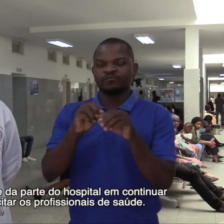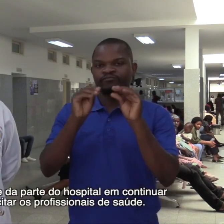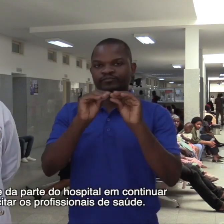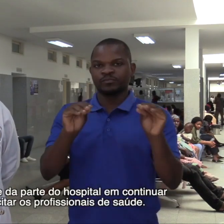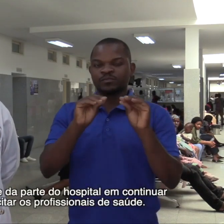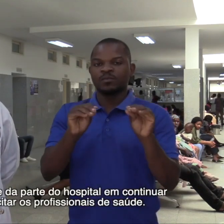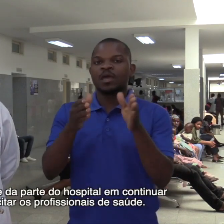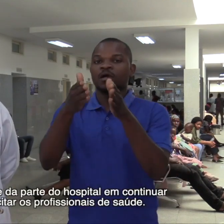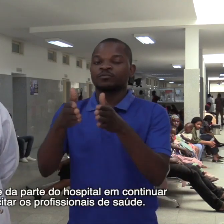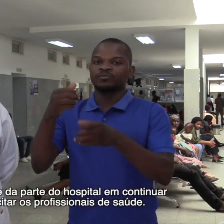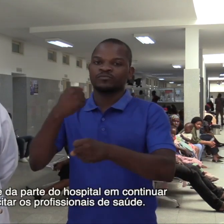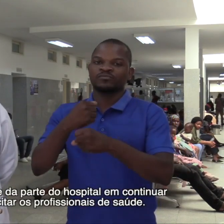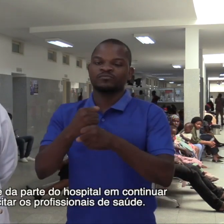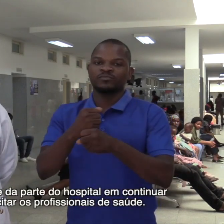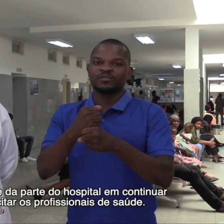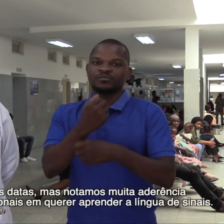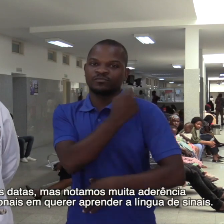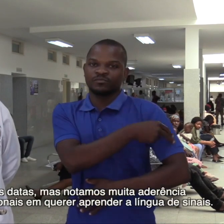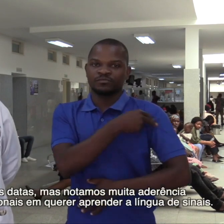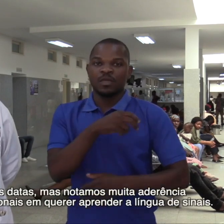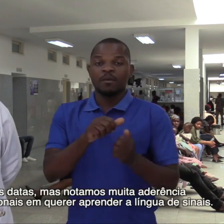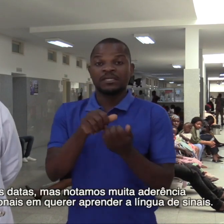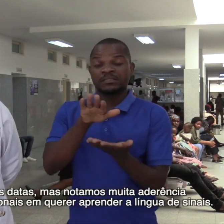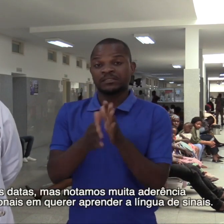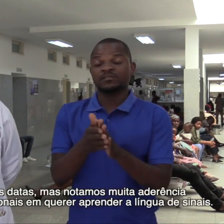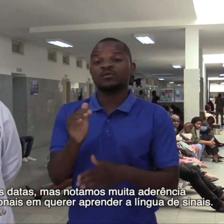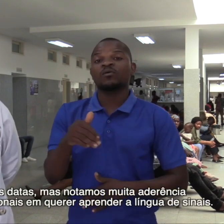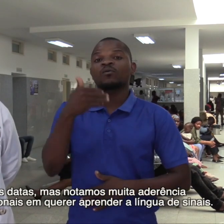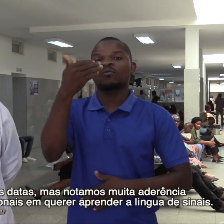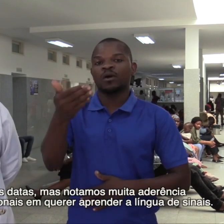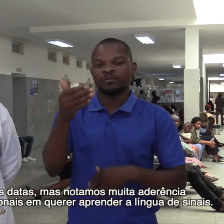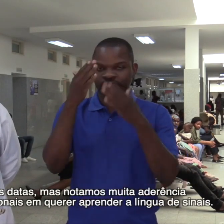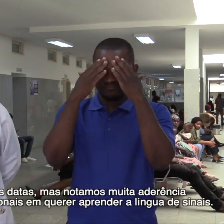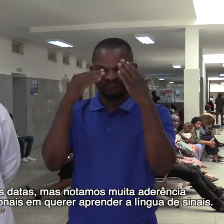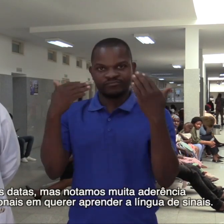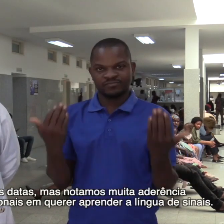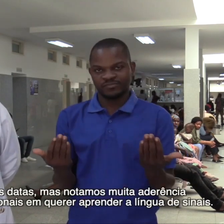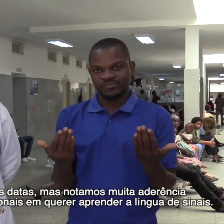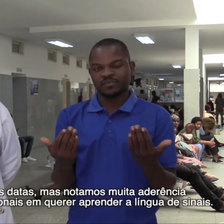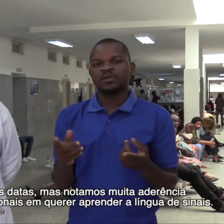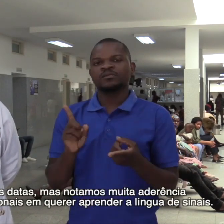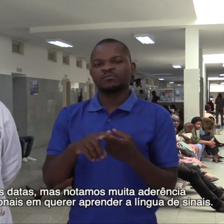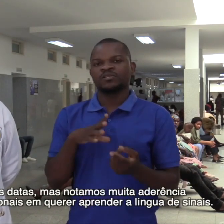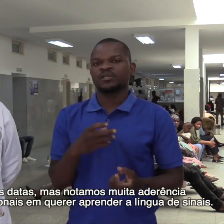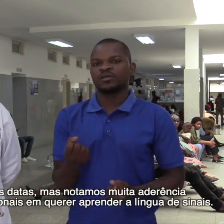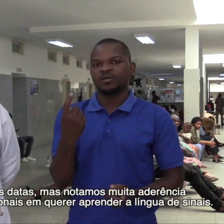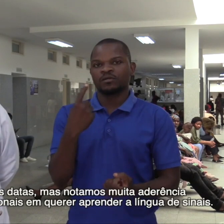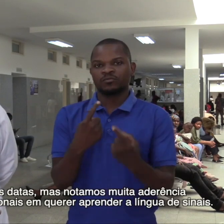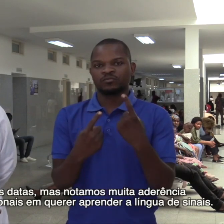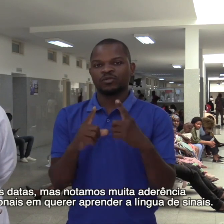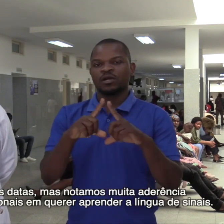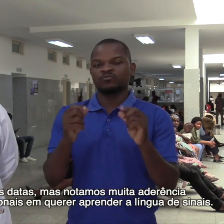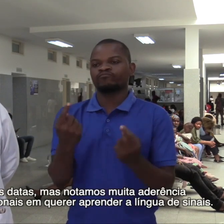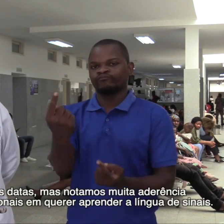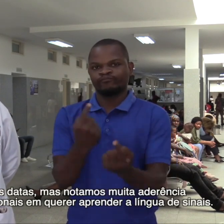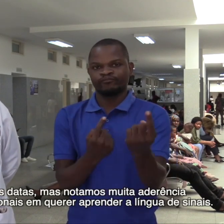profissionais de saúde. Ainda não está previsto justamente para quando poderá iniciar o curso. E existe também muita aderência por